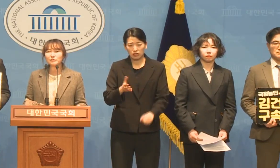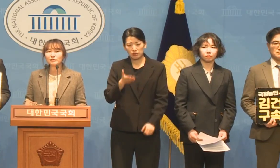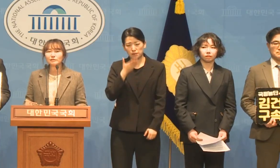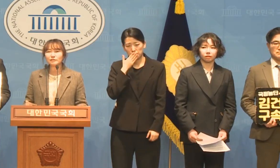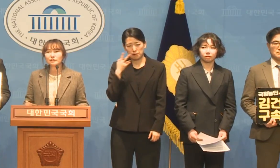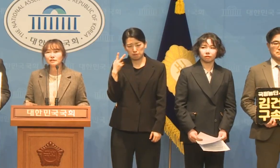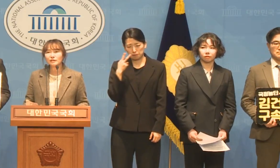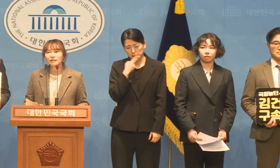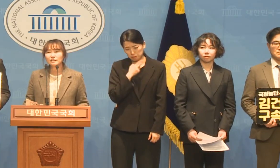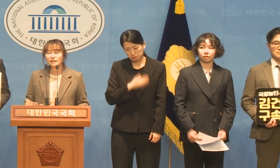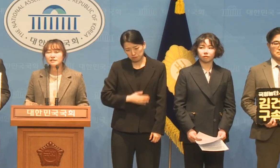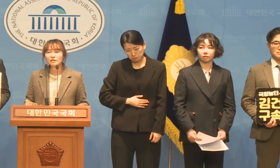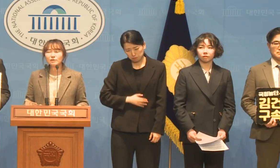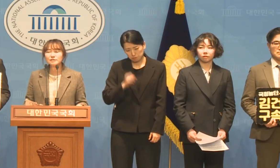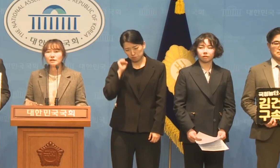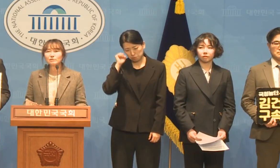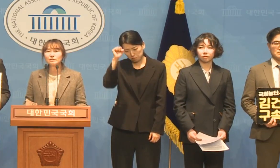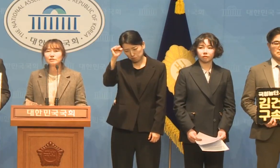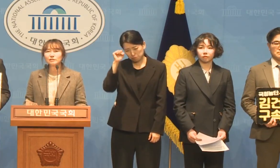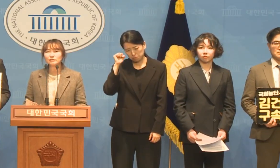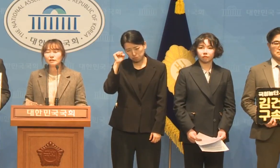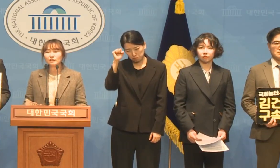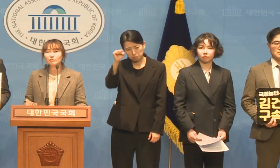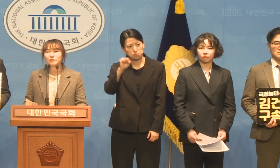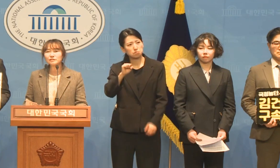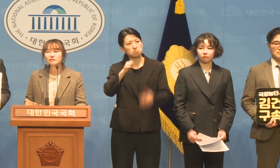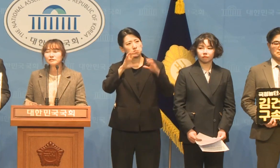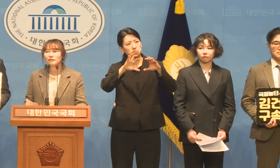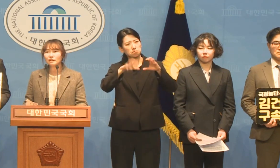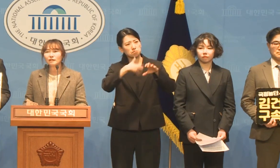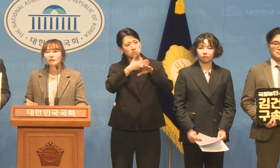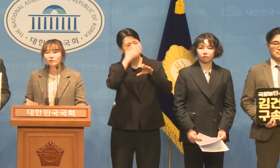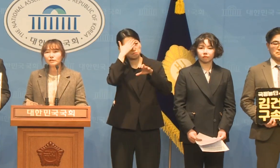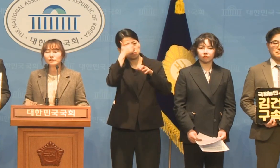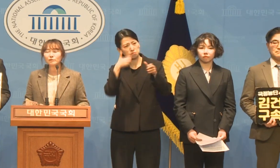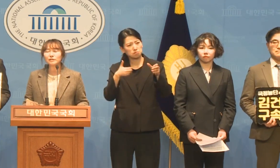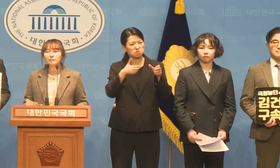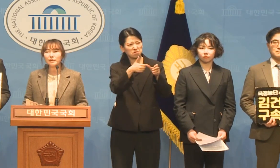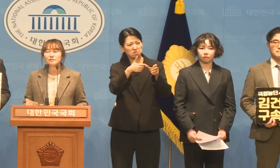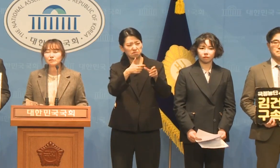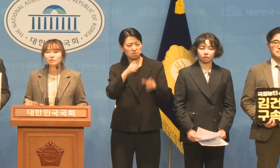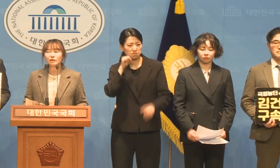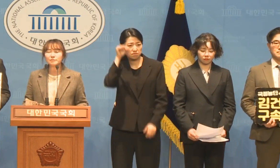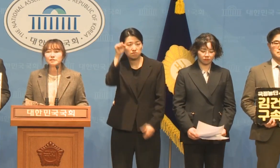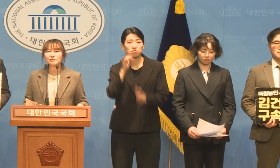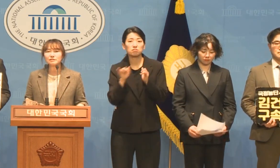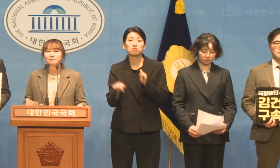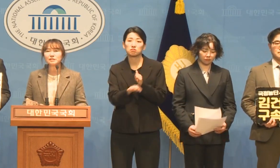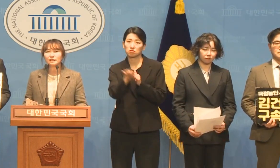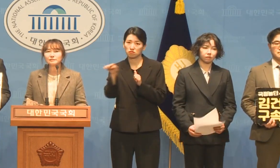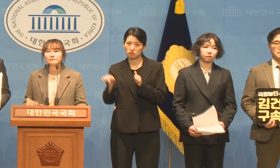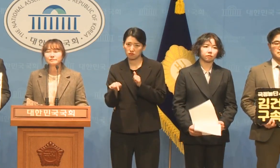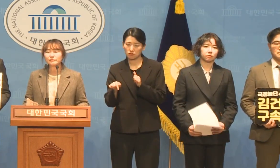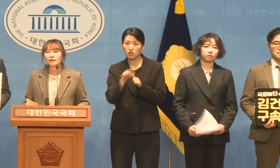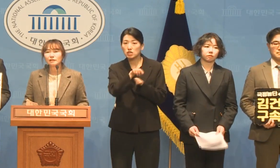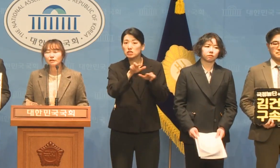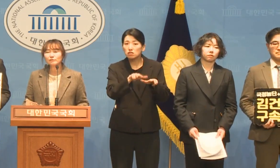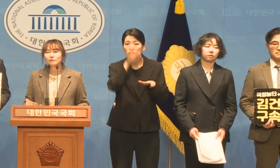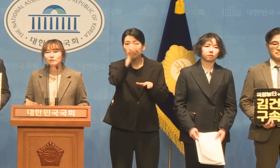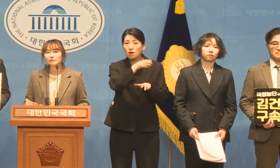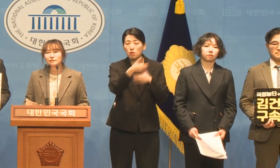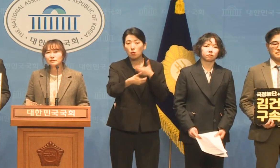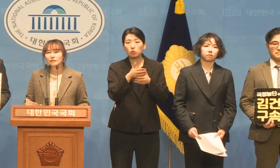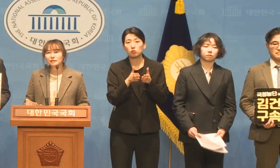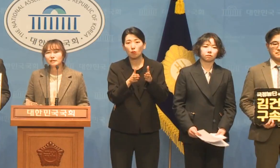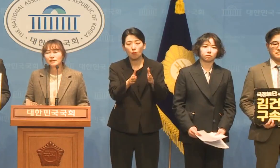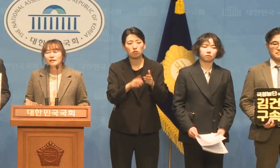노숙을 하며 이 내란 세력과 싸우고 있는 국민들은 결코 이를 용납할 수 없을 것입니다.